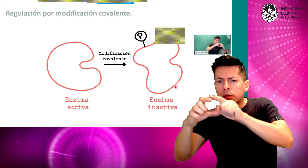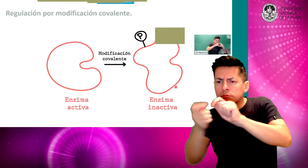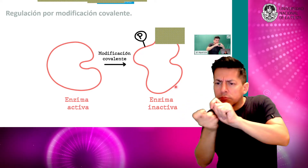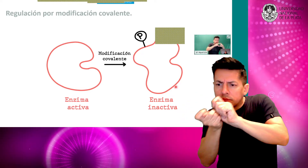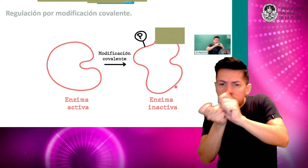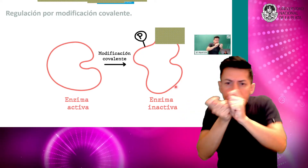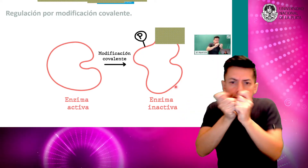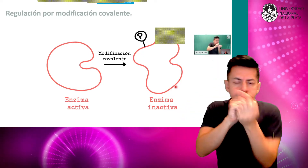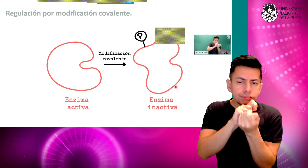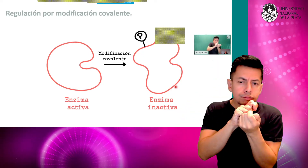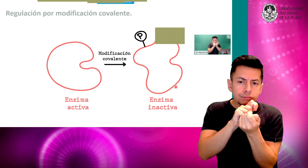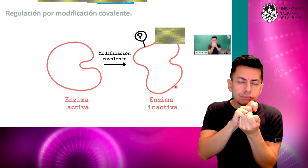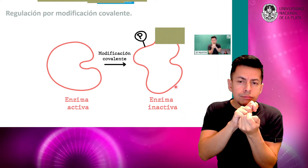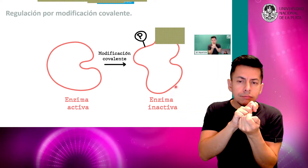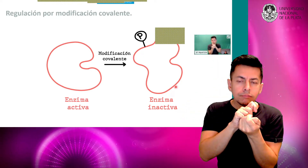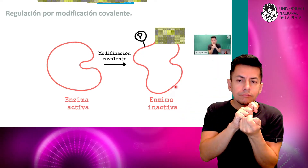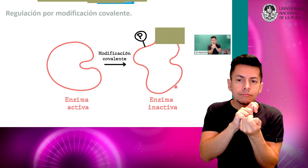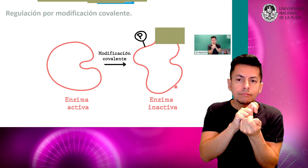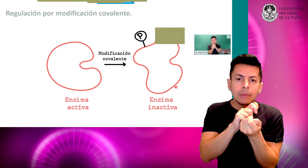su actividad.